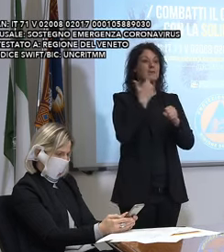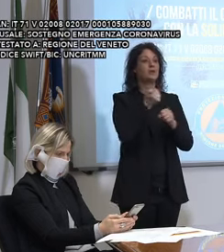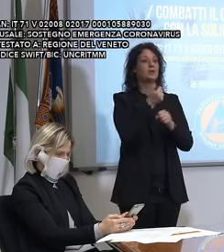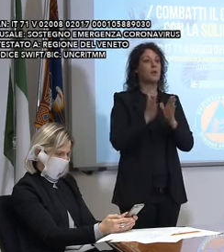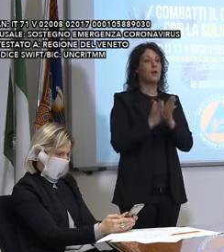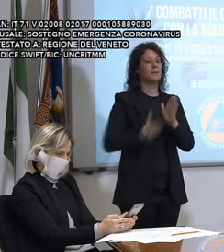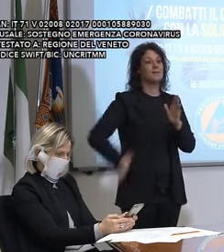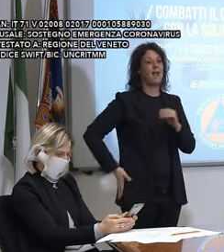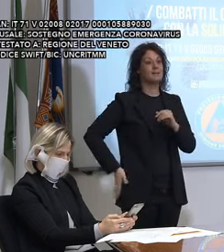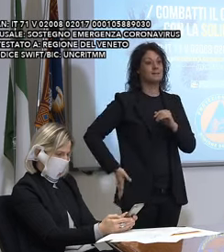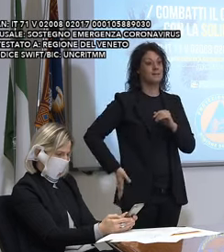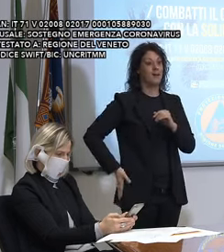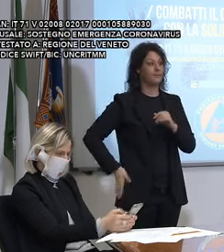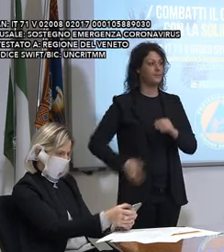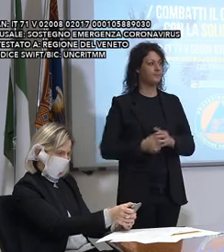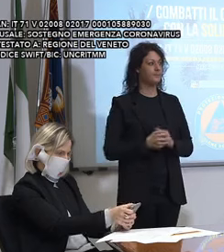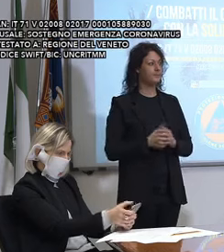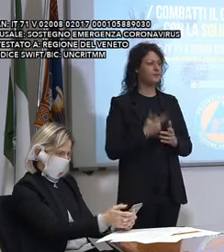l'alternativa?